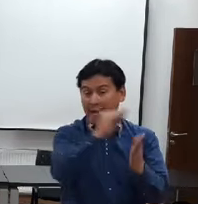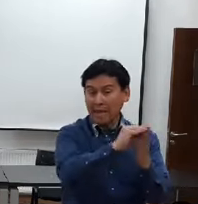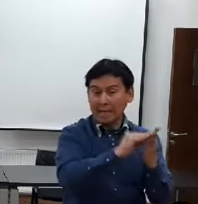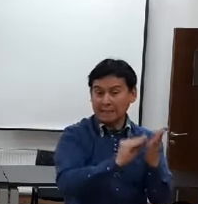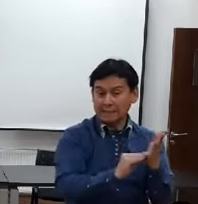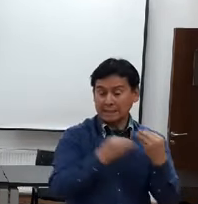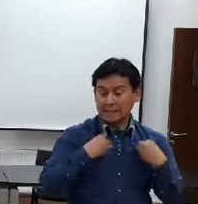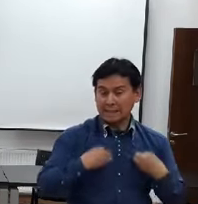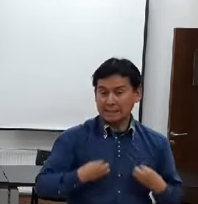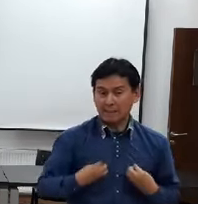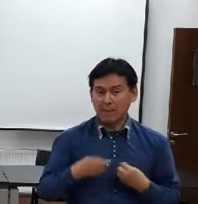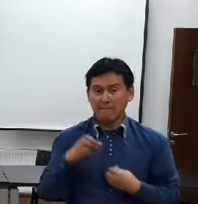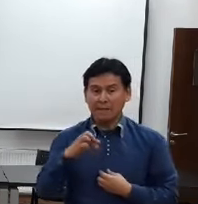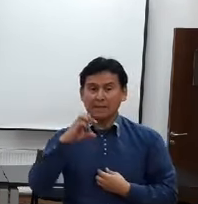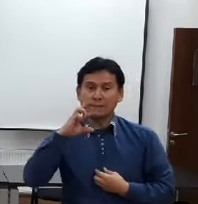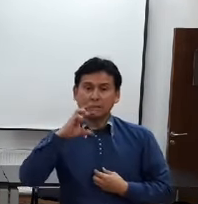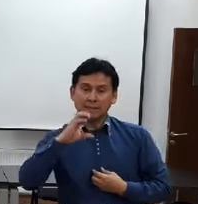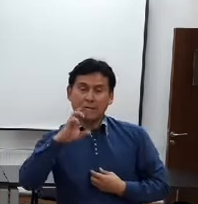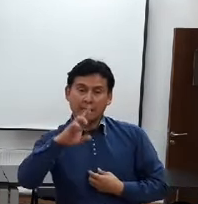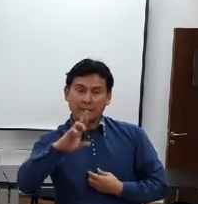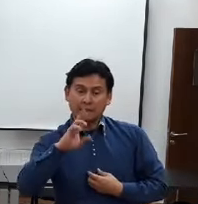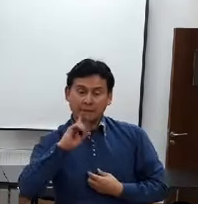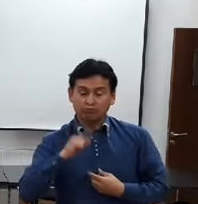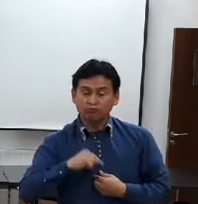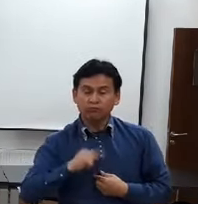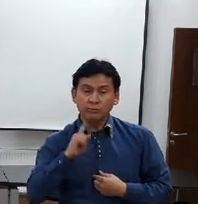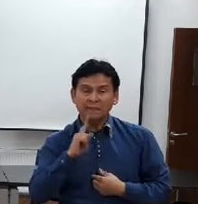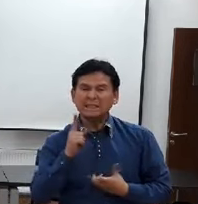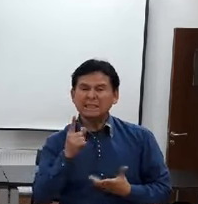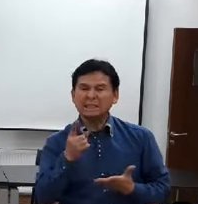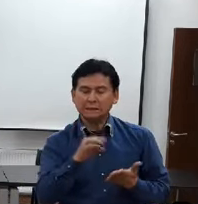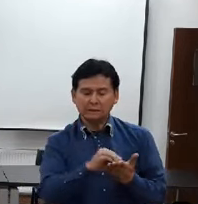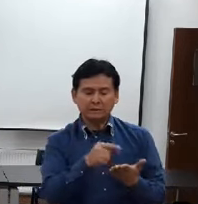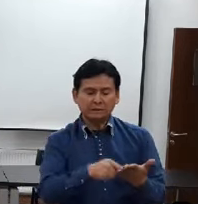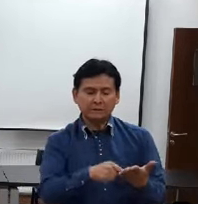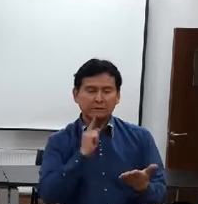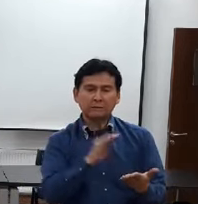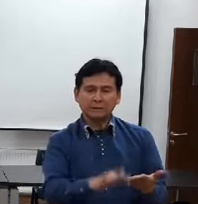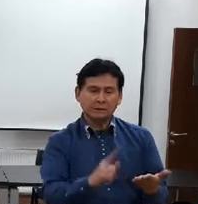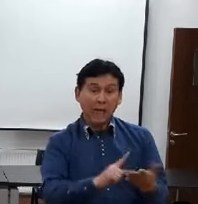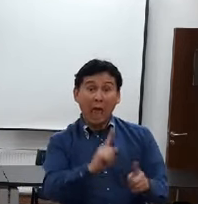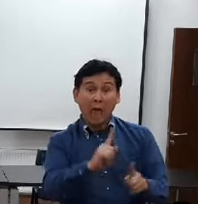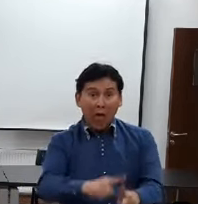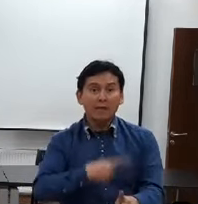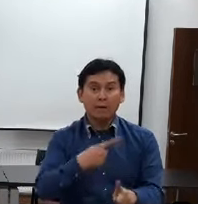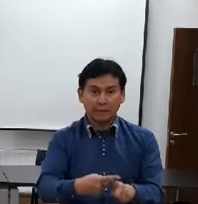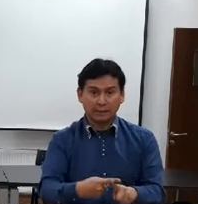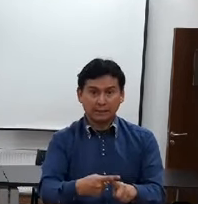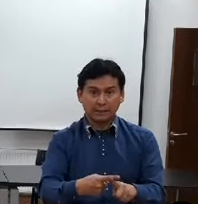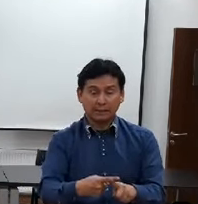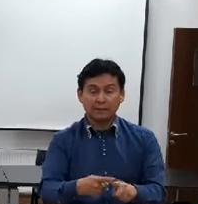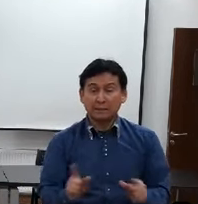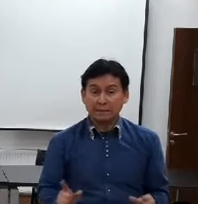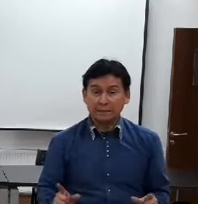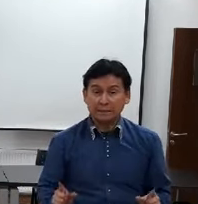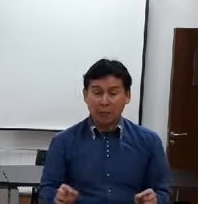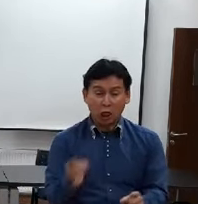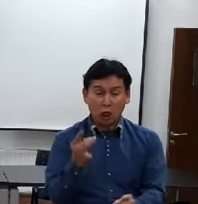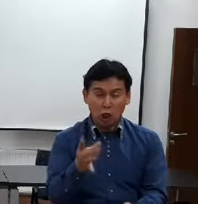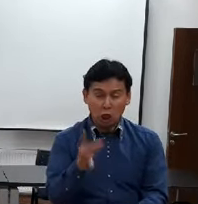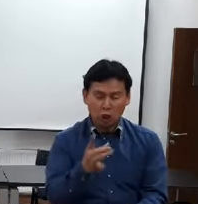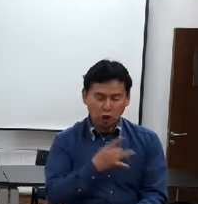PCR y ese examen determinó que nuestra pacientita además del dolor